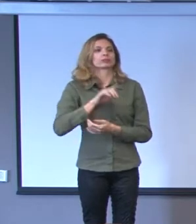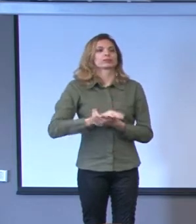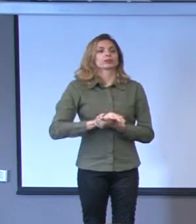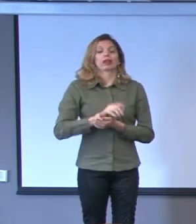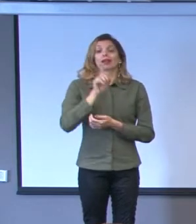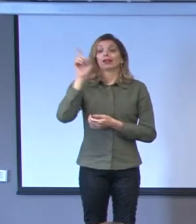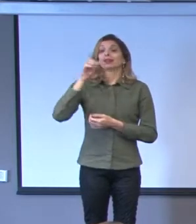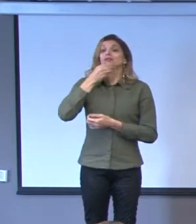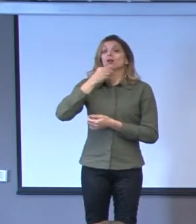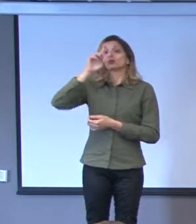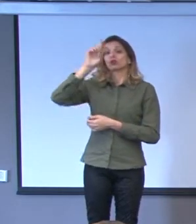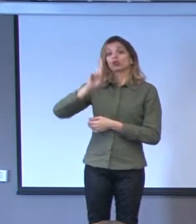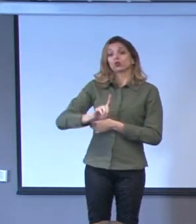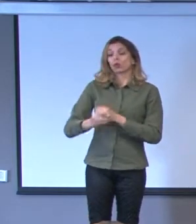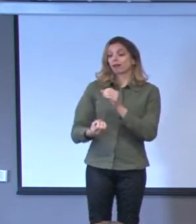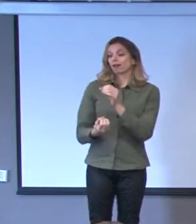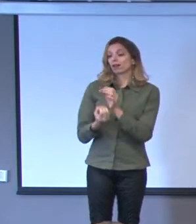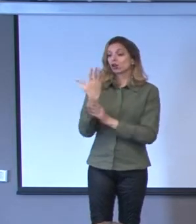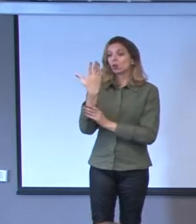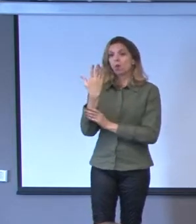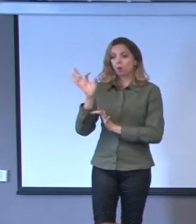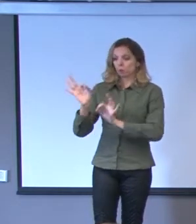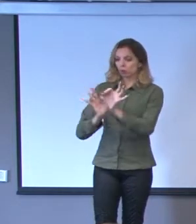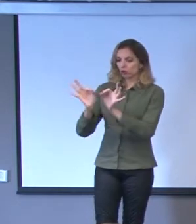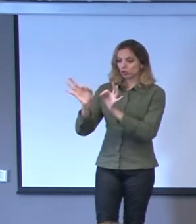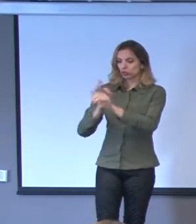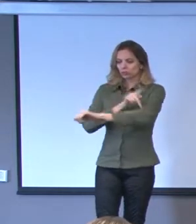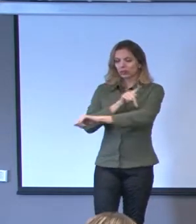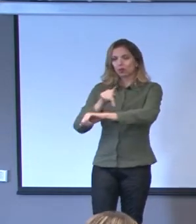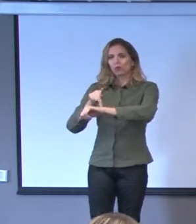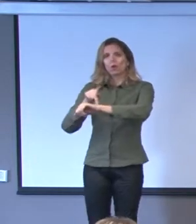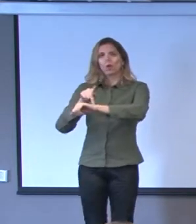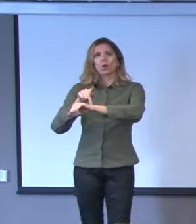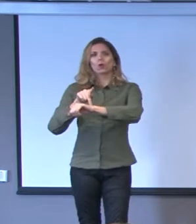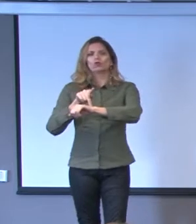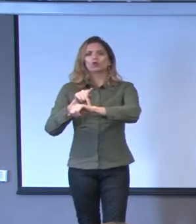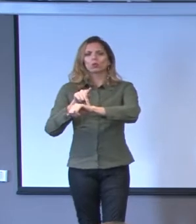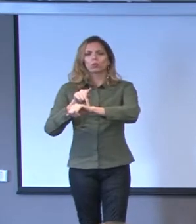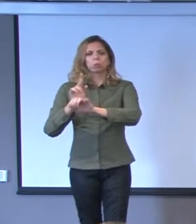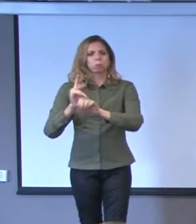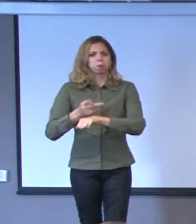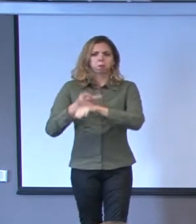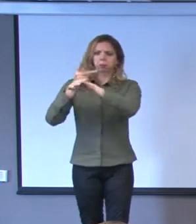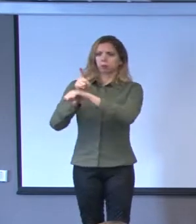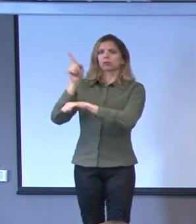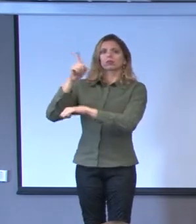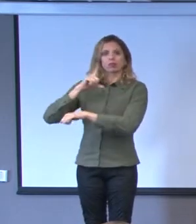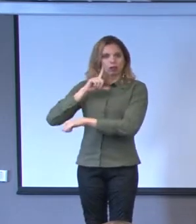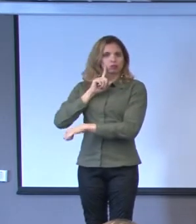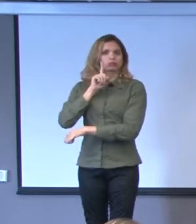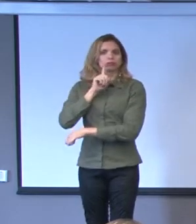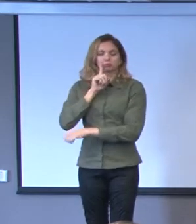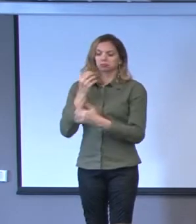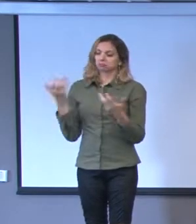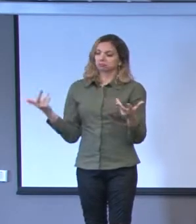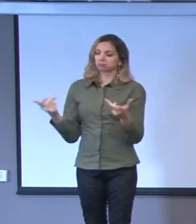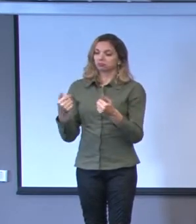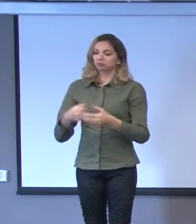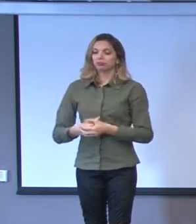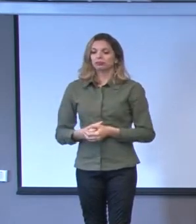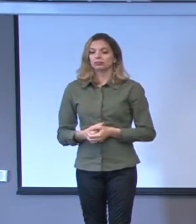ele criou um arranjo, um projeto pedagógico muito premiado nos Estados Unidos. E